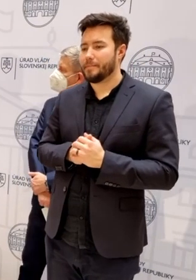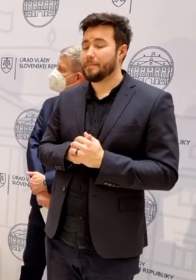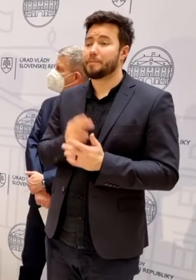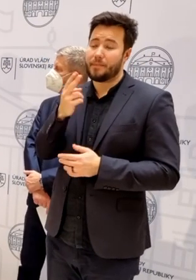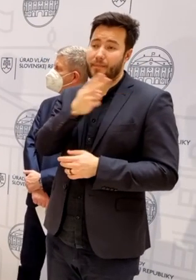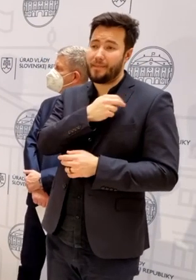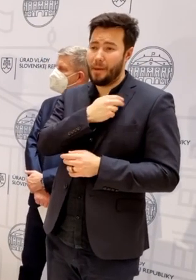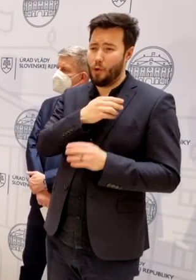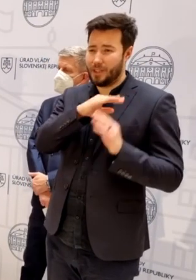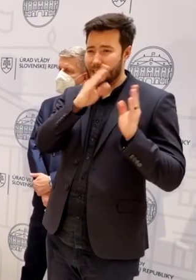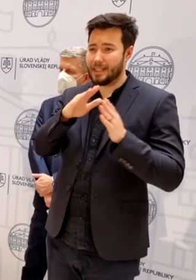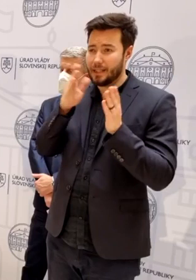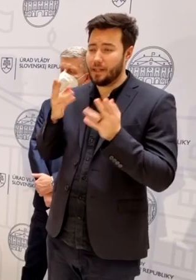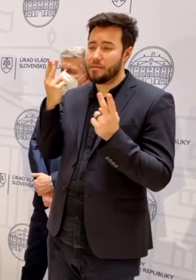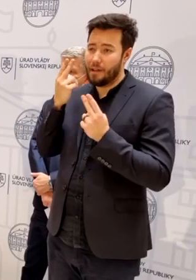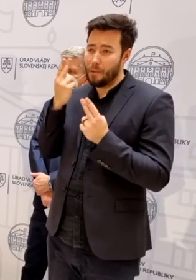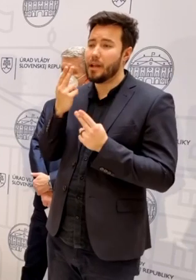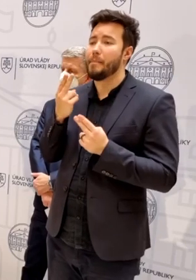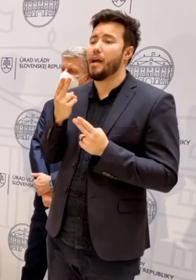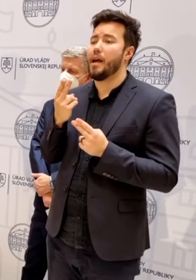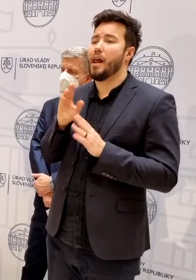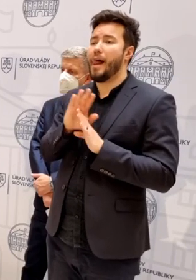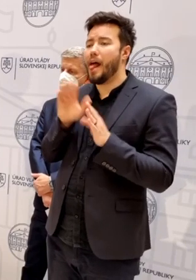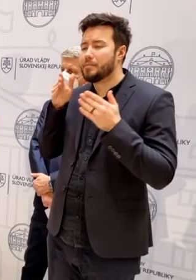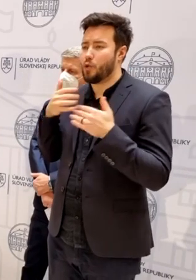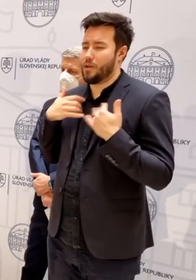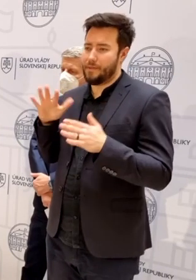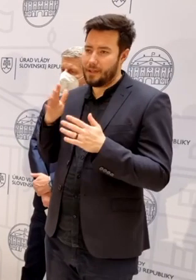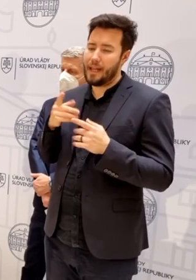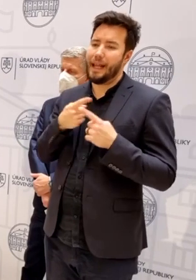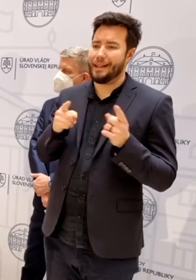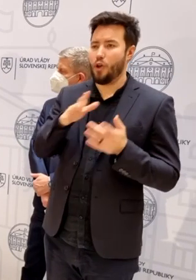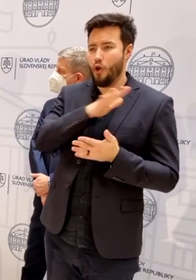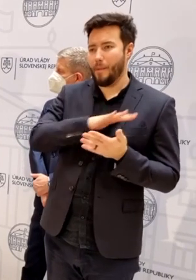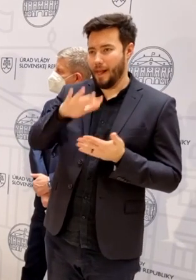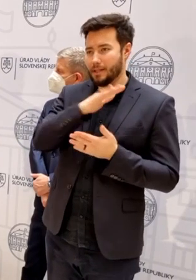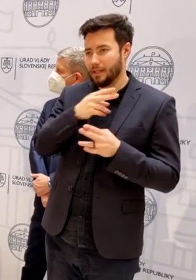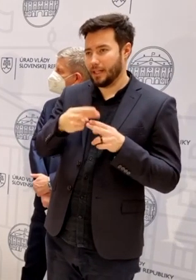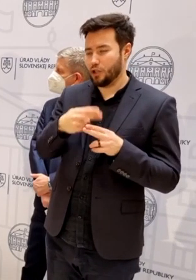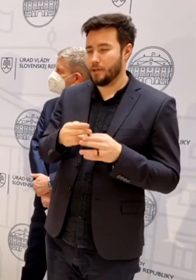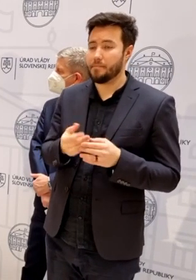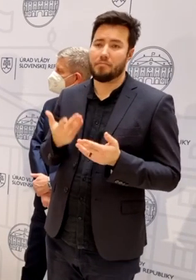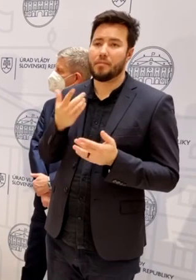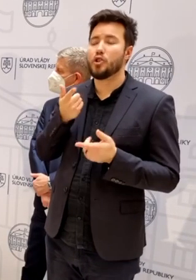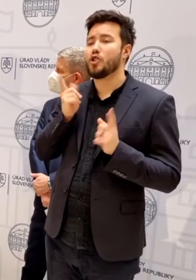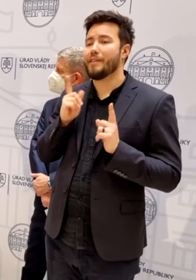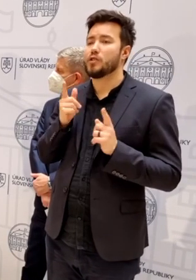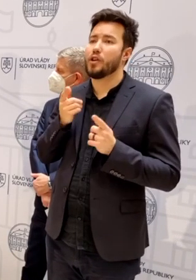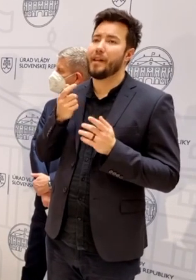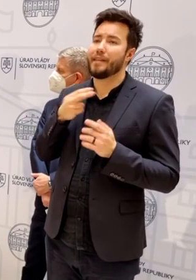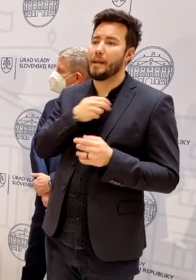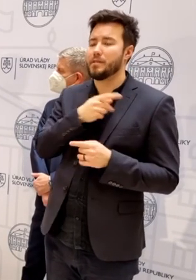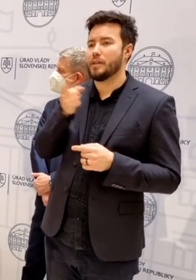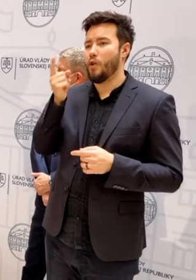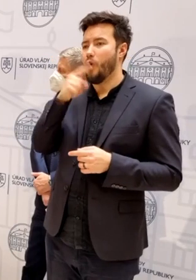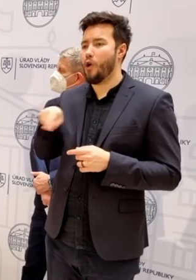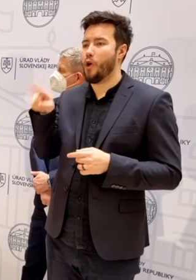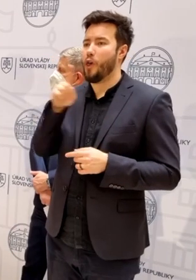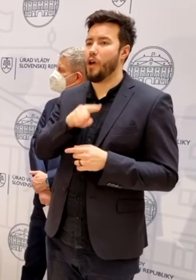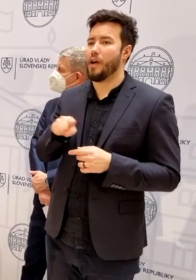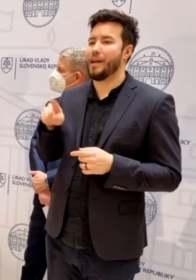venujú aj iným oblastiam medicíny. Typicky nemocnice na Slovensku prijímajú okolo